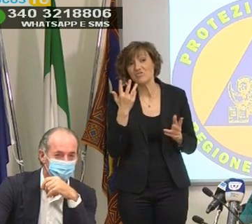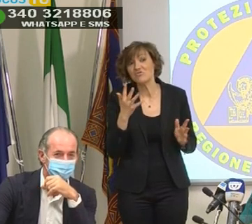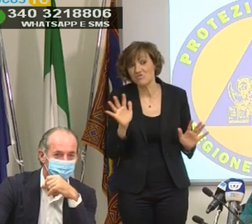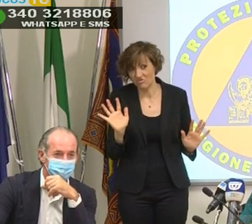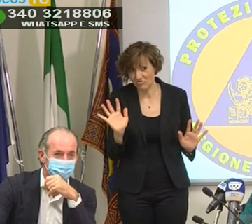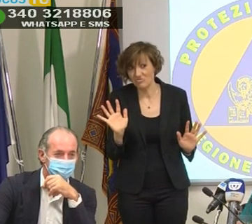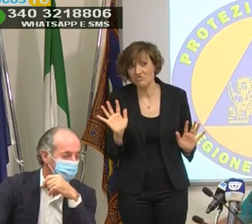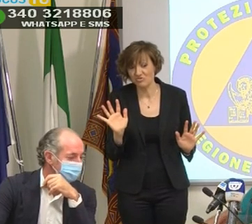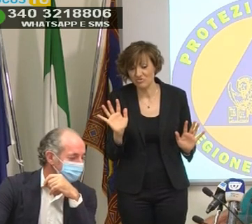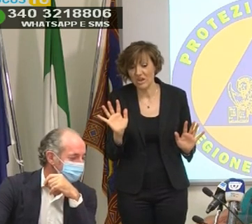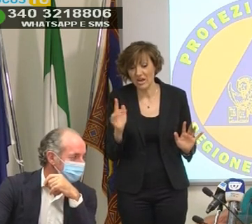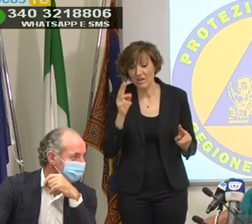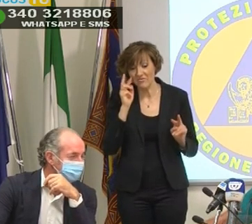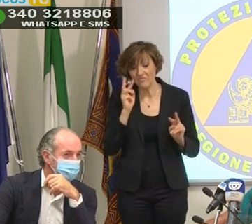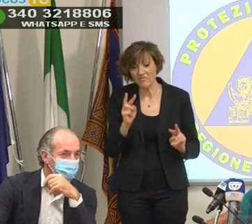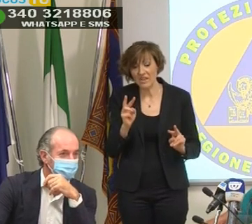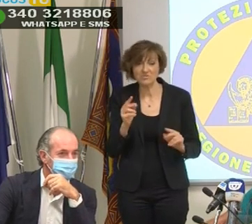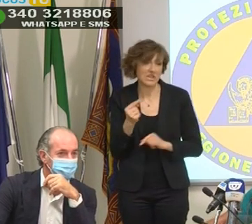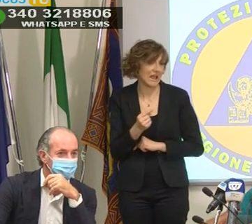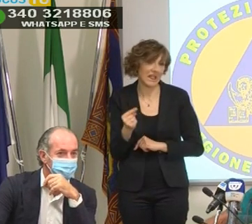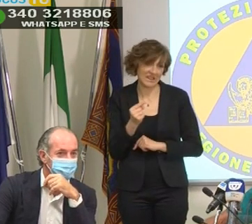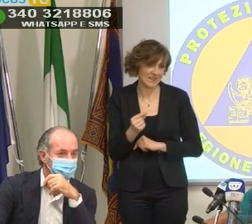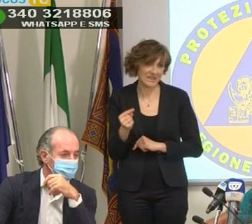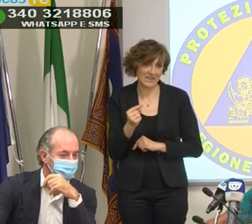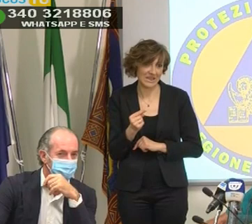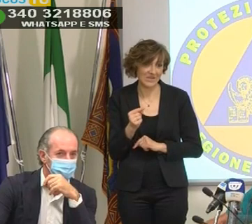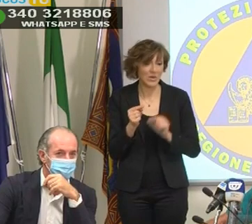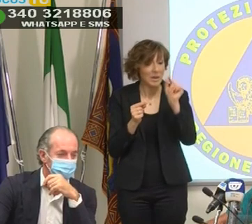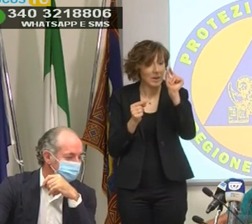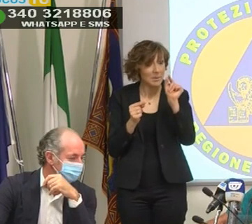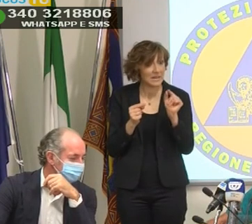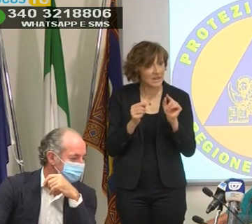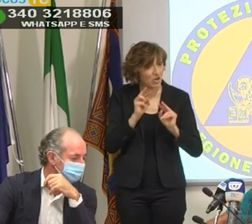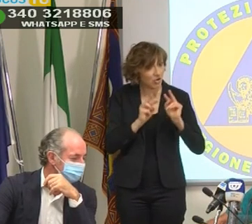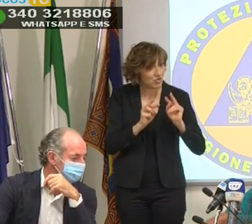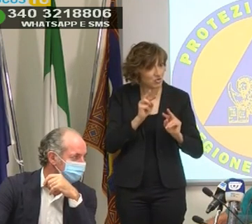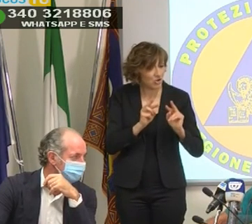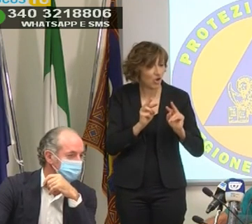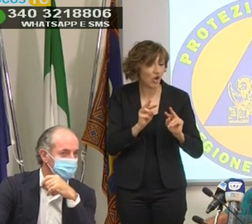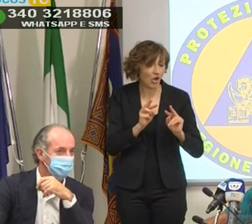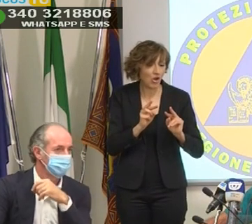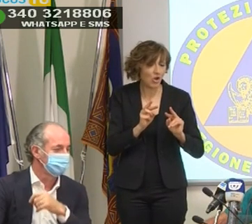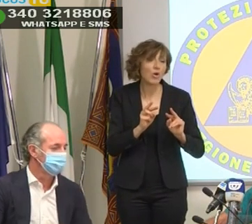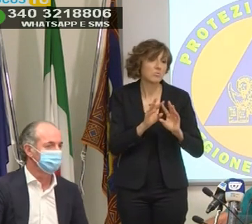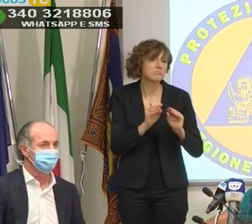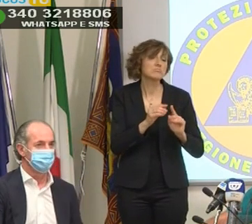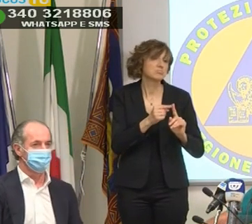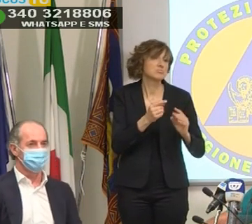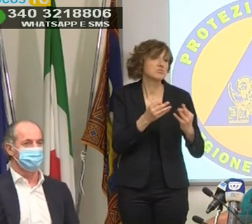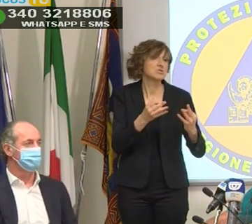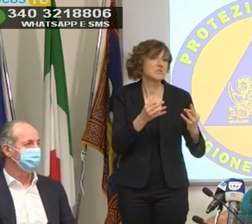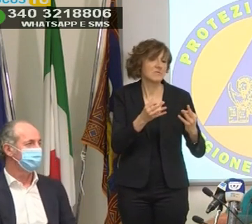che vedo che è già negativo e che la bandina del controllo è venuta positiva, quindi